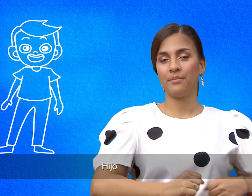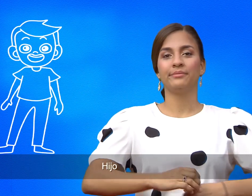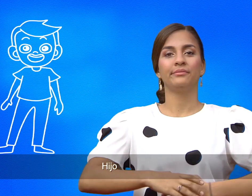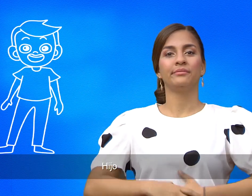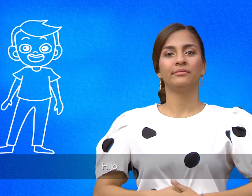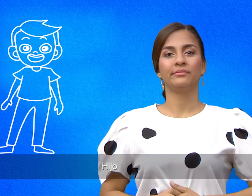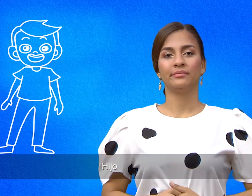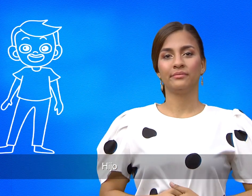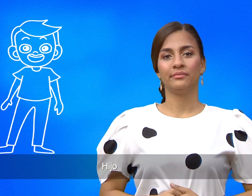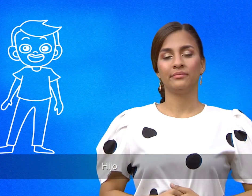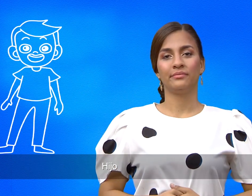Hijo.